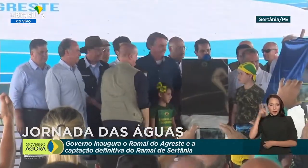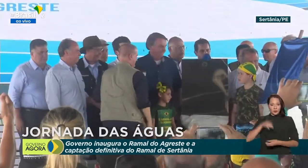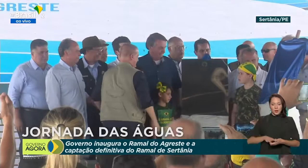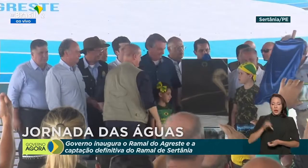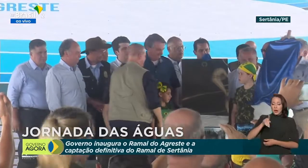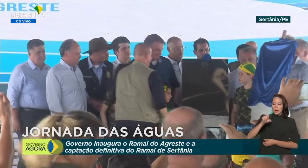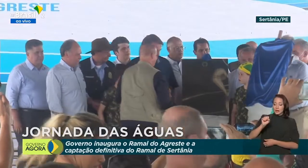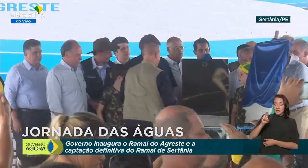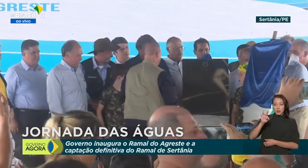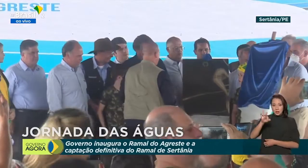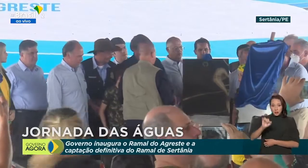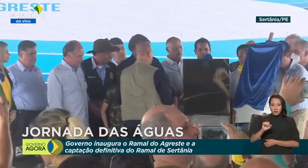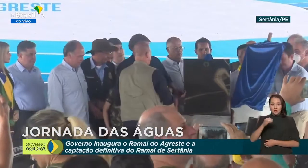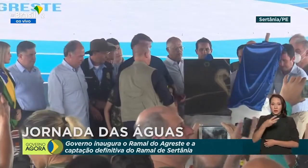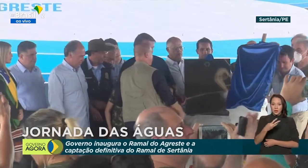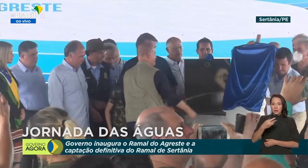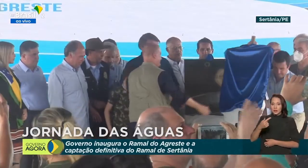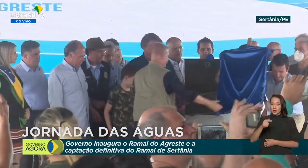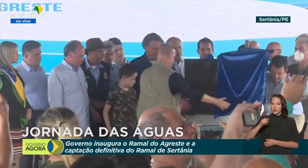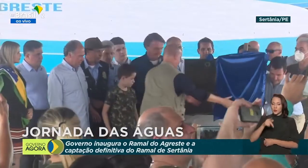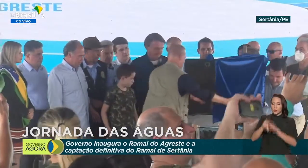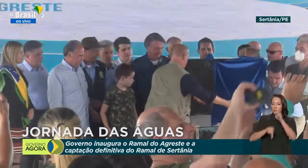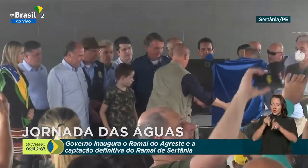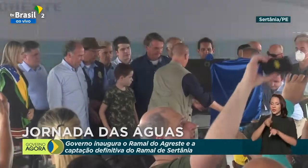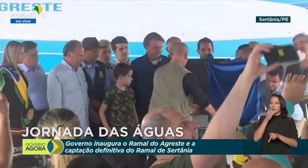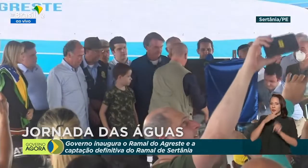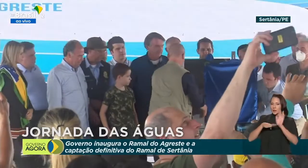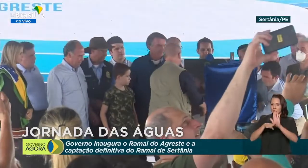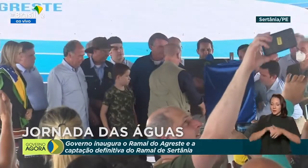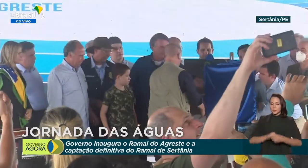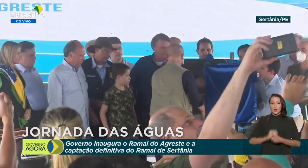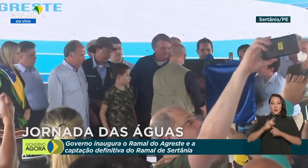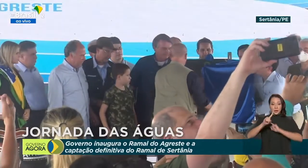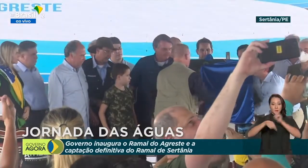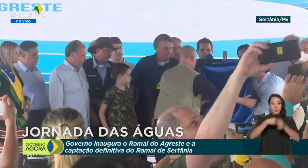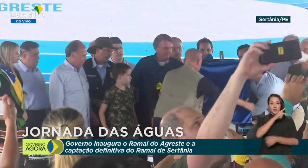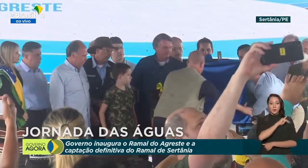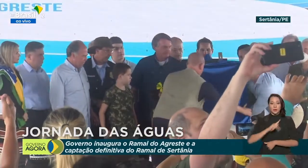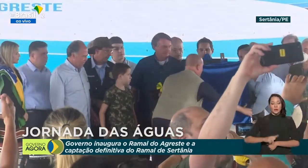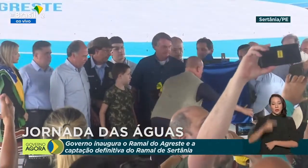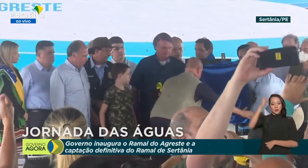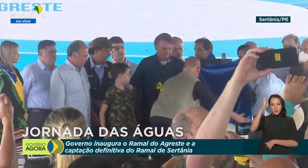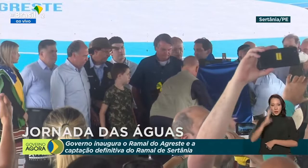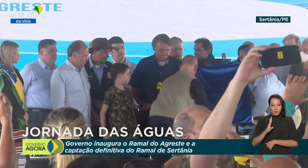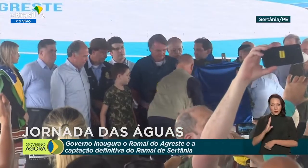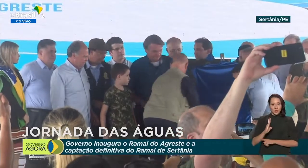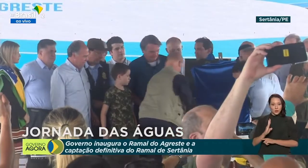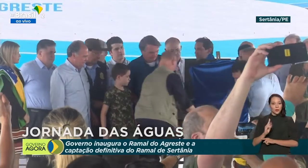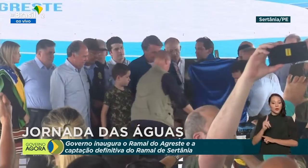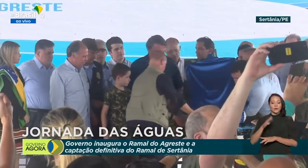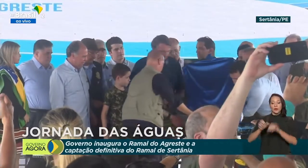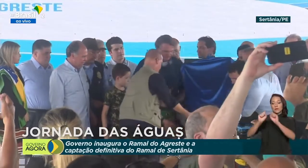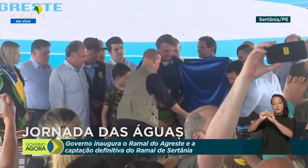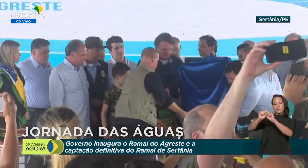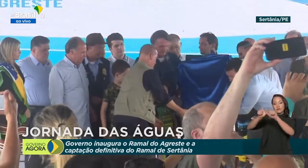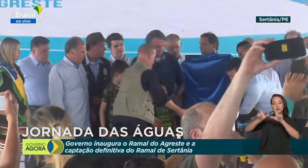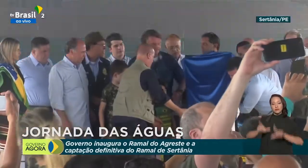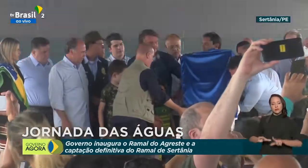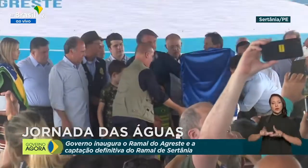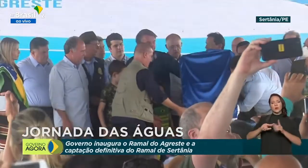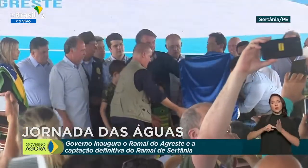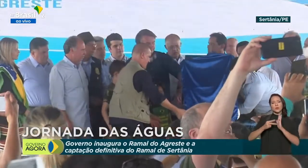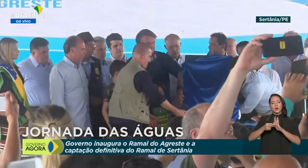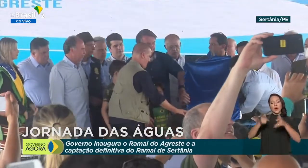mil habitantes beneficiados. A seguir, o presidente da República, Jair Bolsonaro, descerra a placa